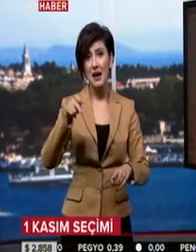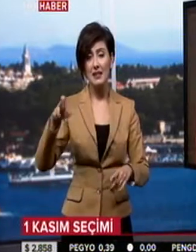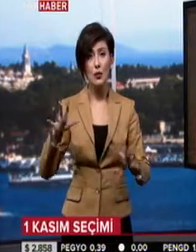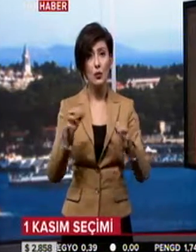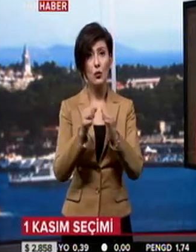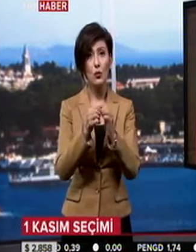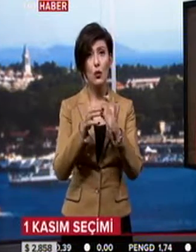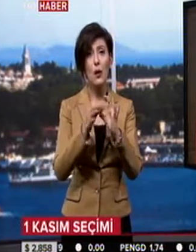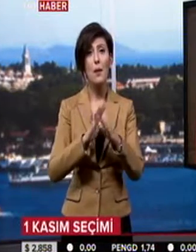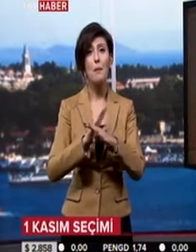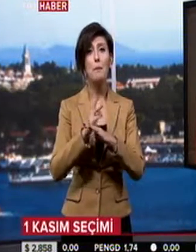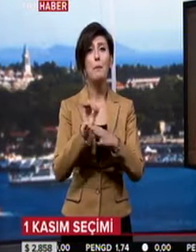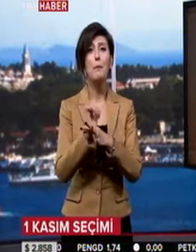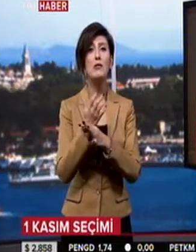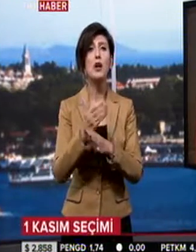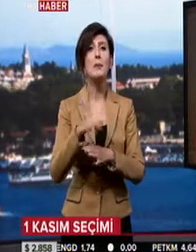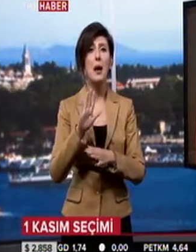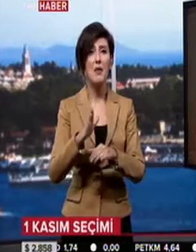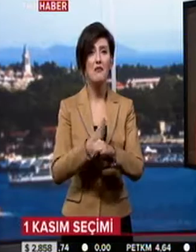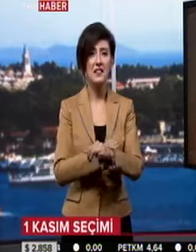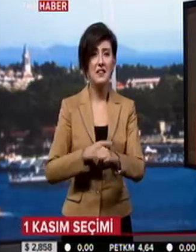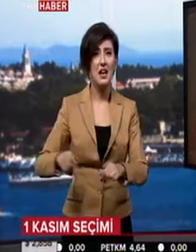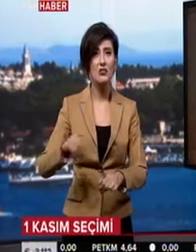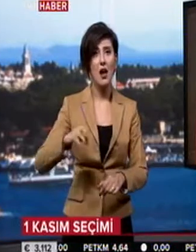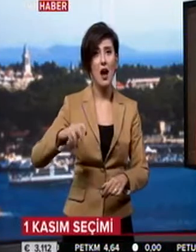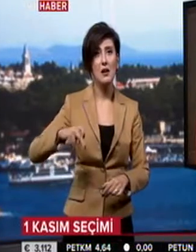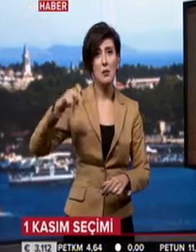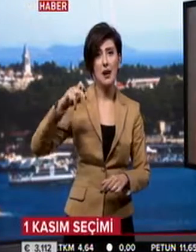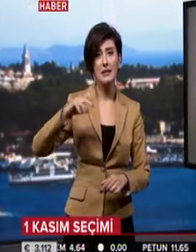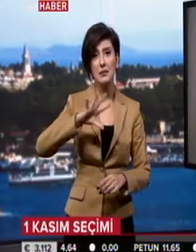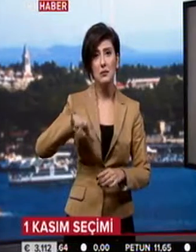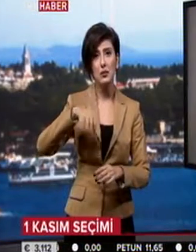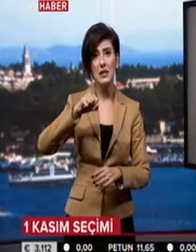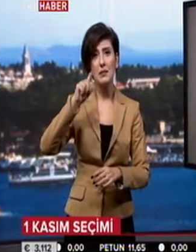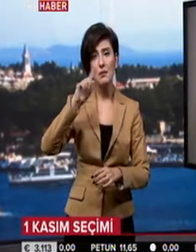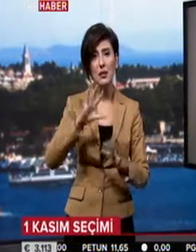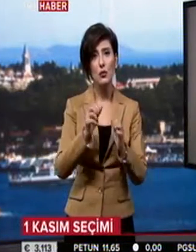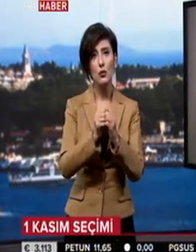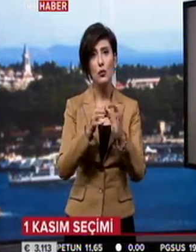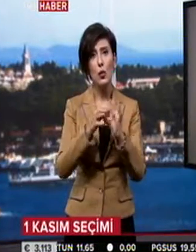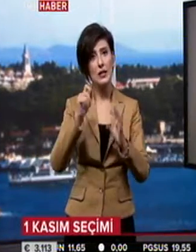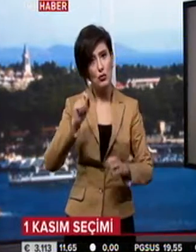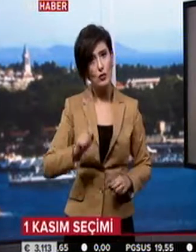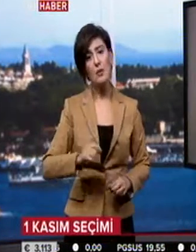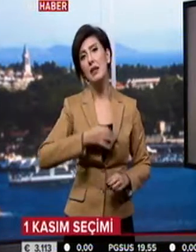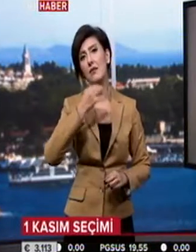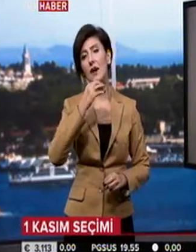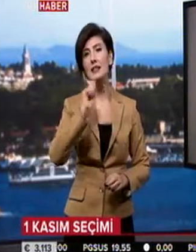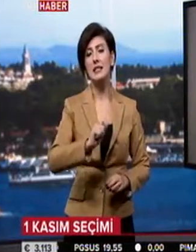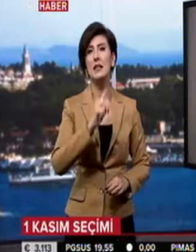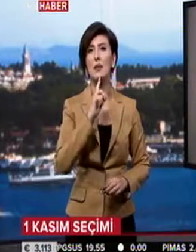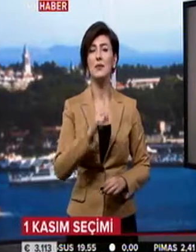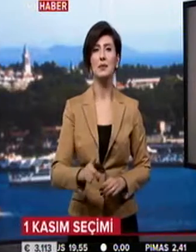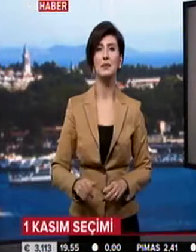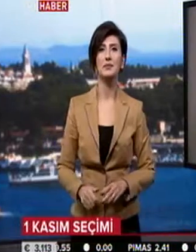partiler koalisyonu beceremediler ama vatandaş AK Parti'nin bünyesinde bir koalisyon yaptı